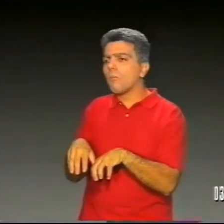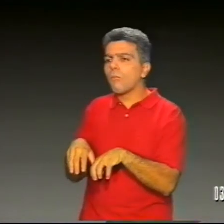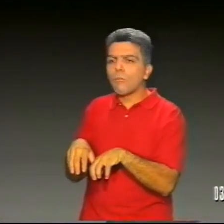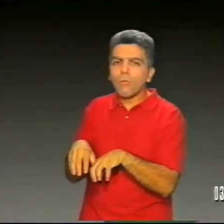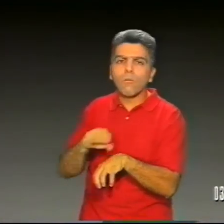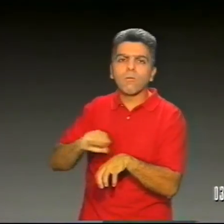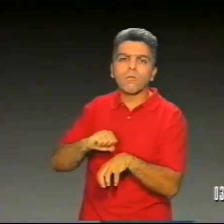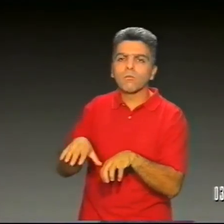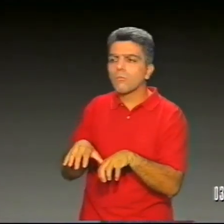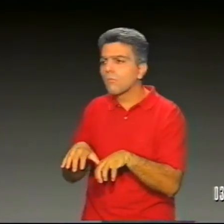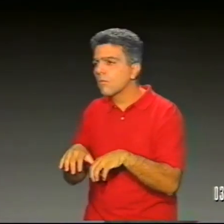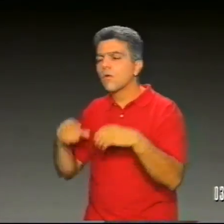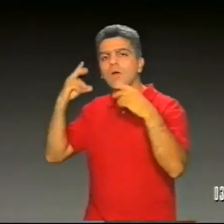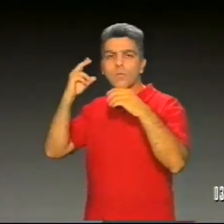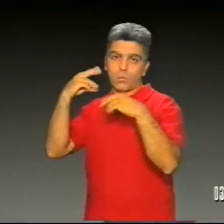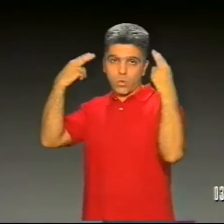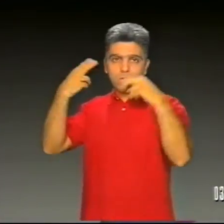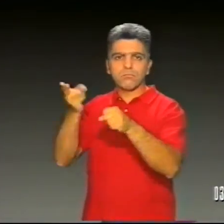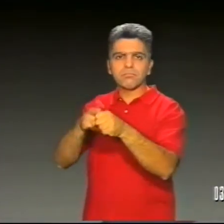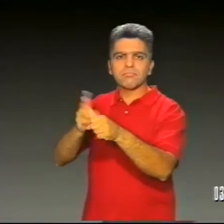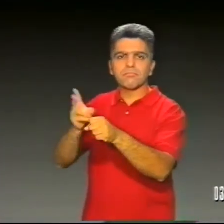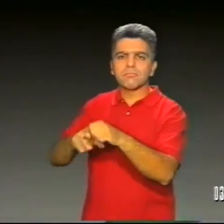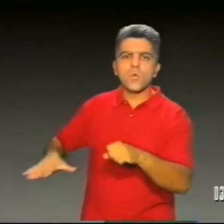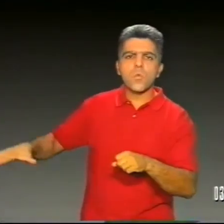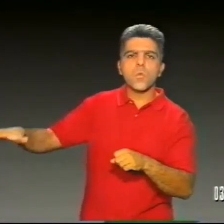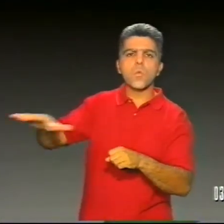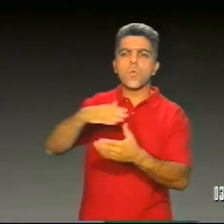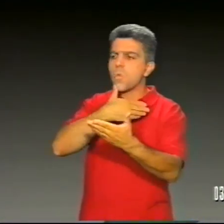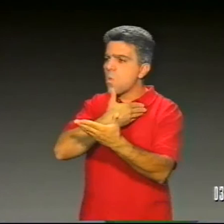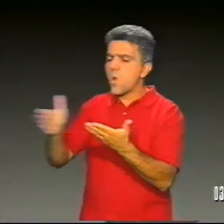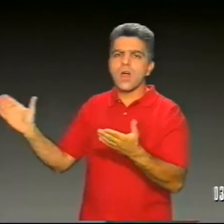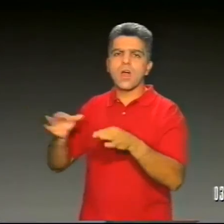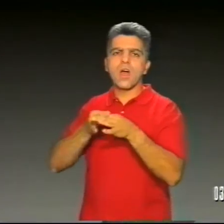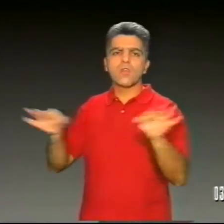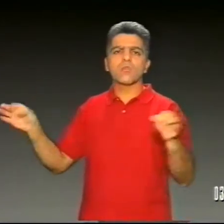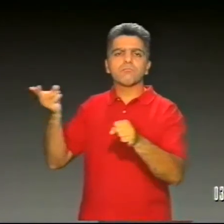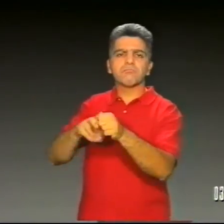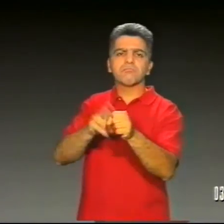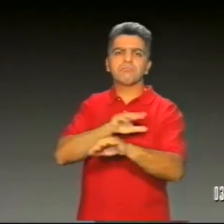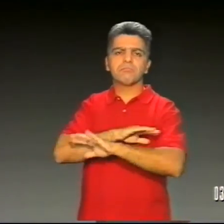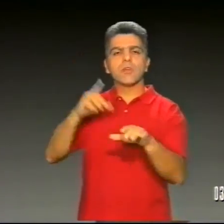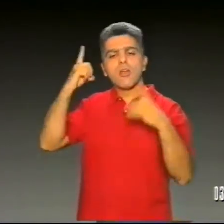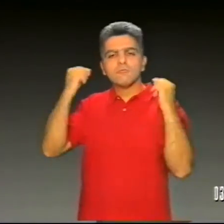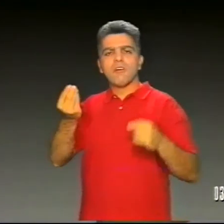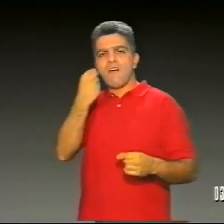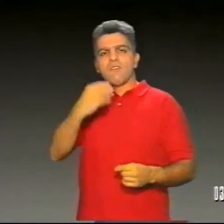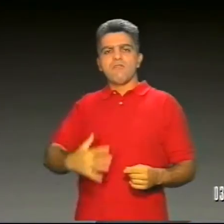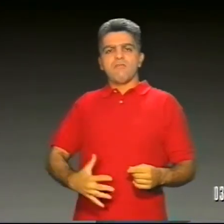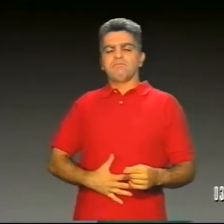το λύκο να τρώει ένα-ένα όλα τα πρόβατά του. Ο σκύλος δεν μπορούσε να κάνει τίποτα γιατί φοβότανε. Τα πρόβατά του είχαν εξαφανιστεί όλα γιατί τα είχε φάει ο